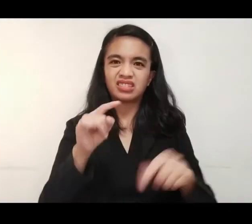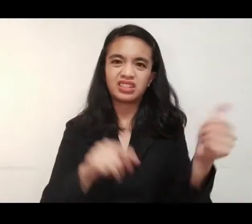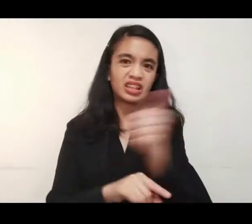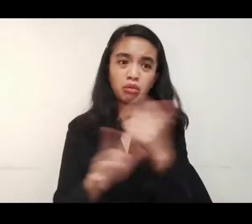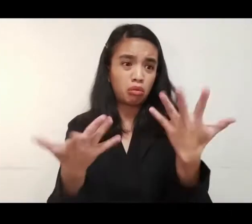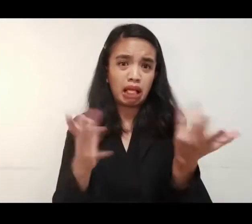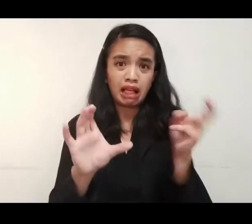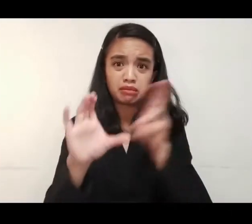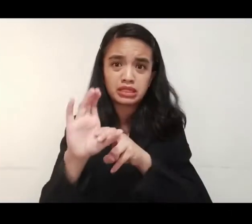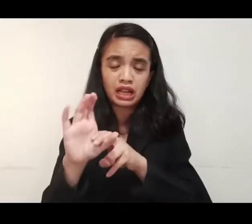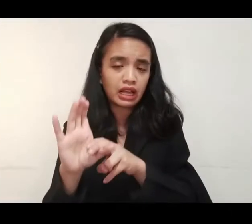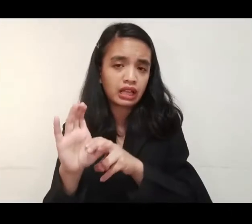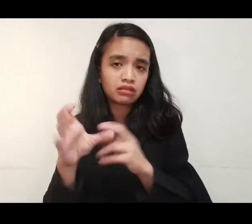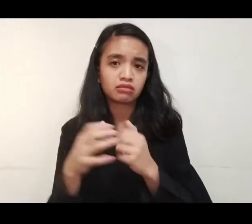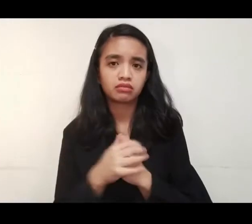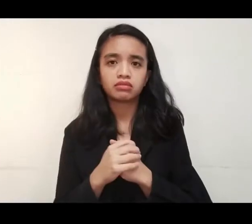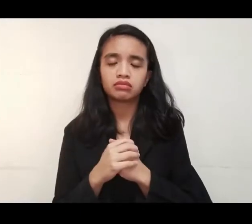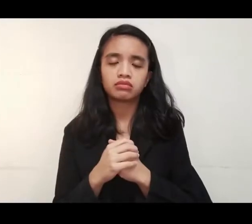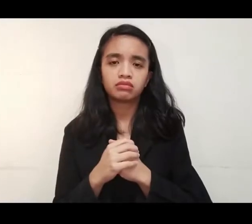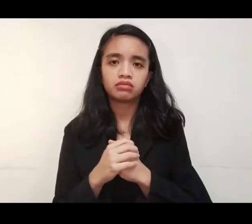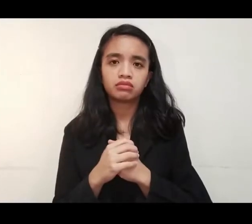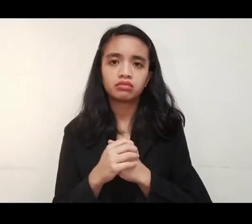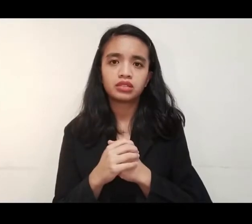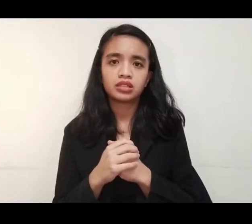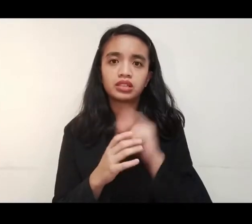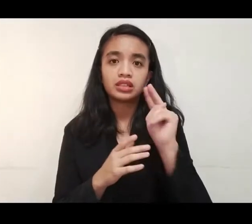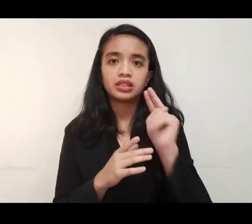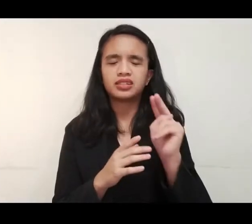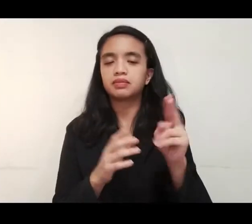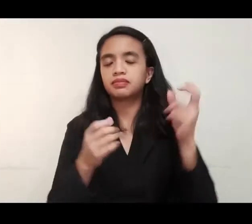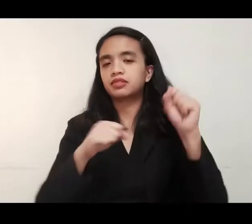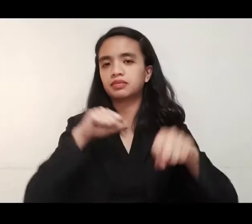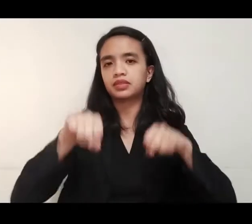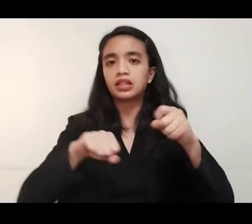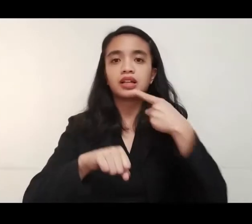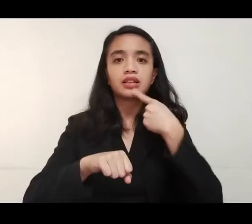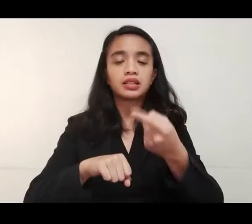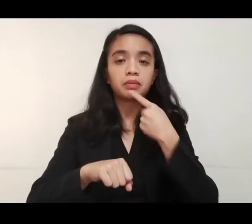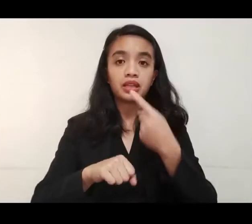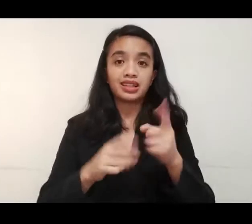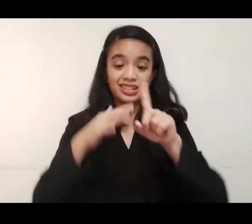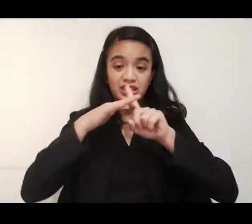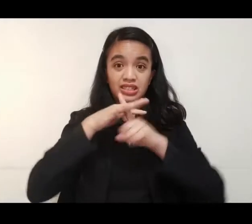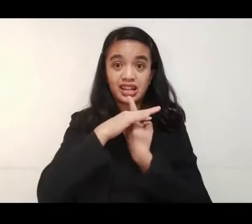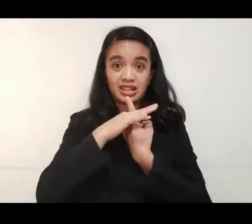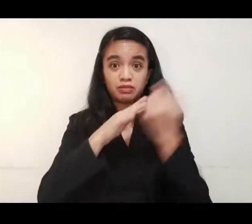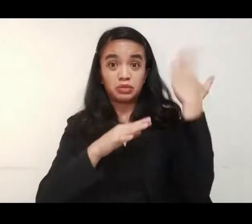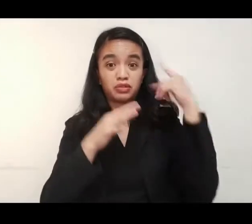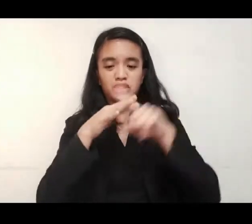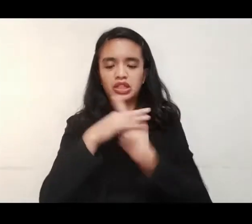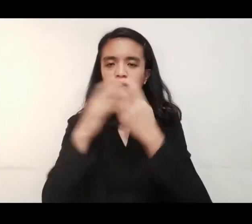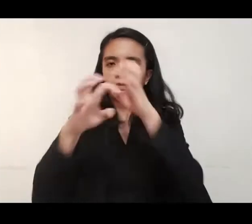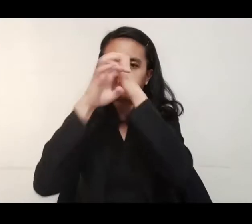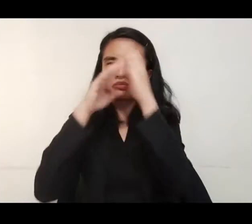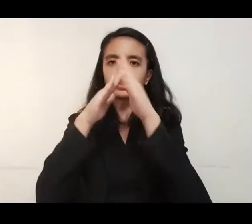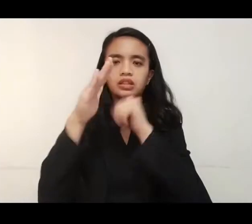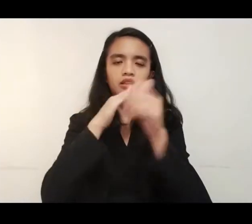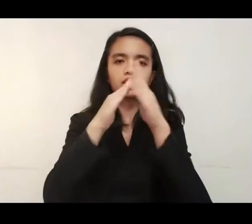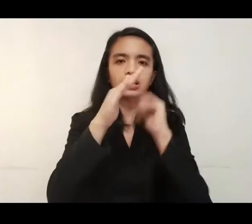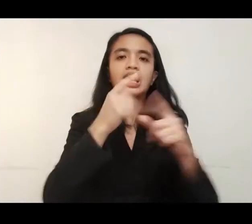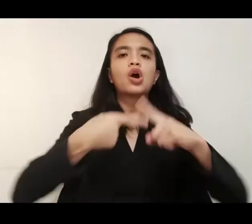mamamasahe. Saka walang masakyan eh. Kano? Kailangan mag-bike ka. Simula nang ipatupad ang enhanced community quarantine,